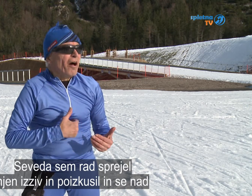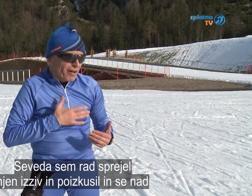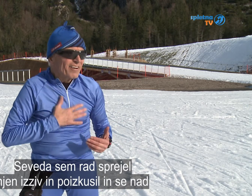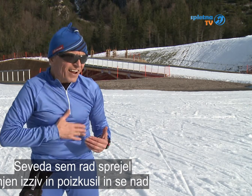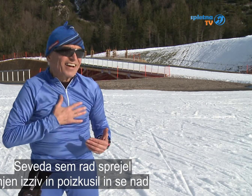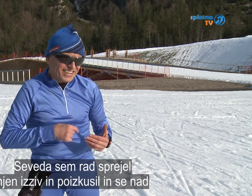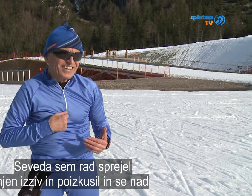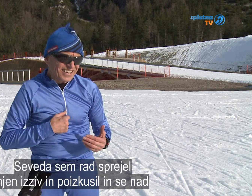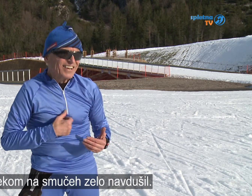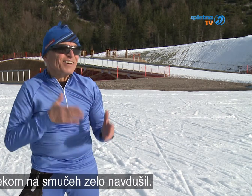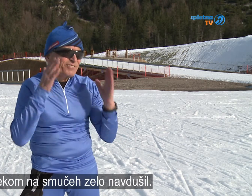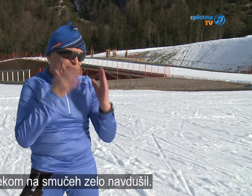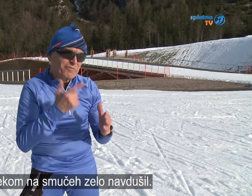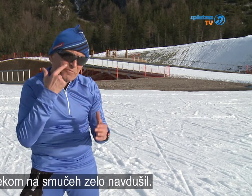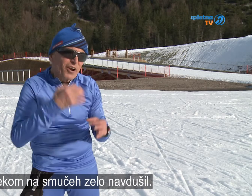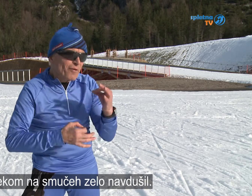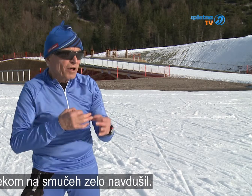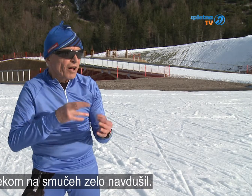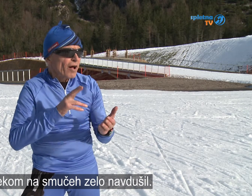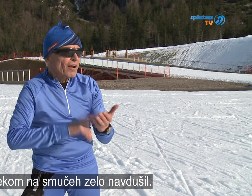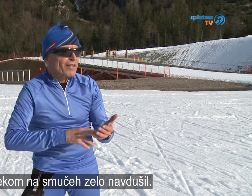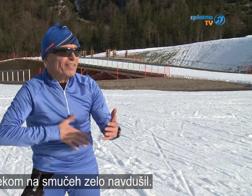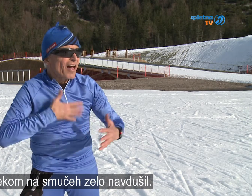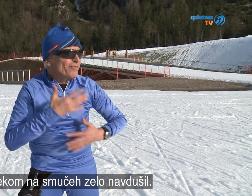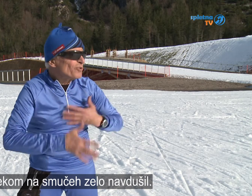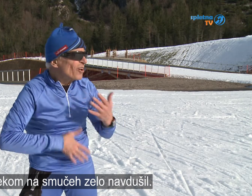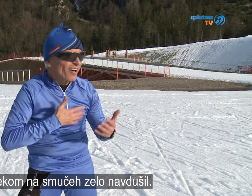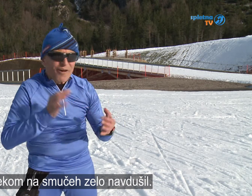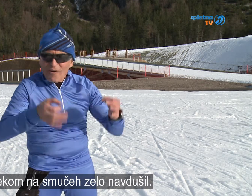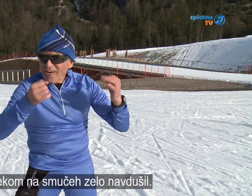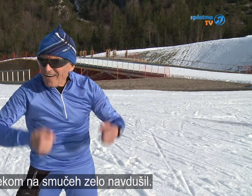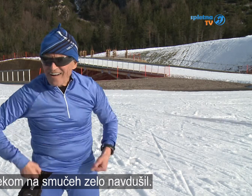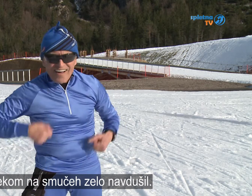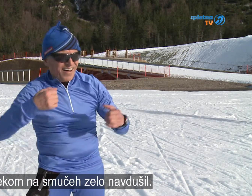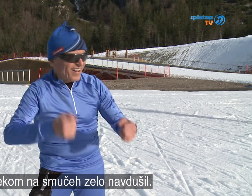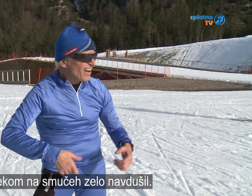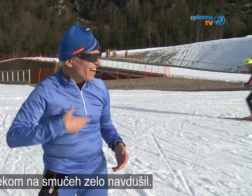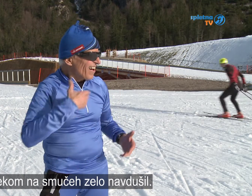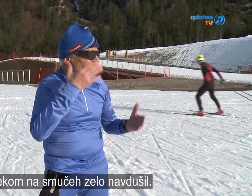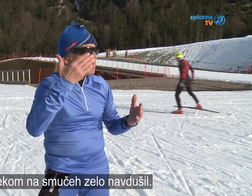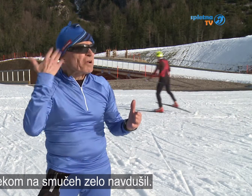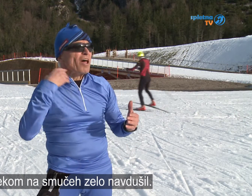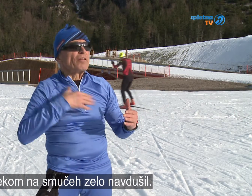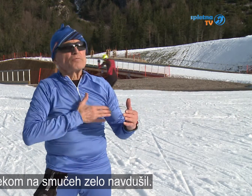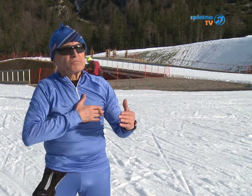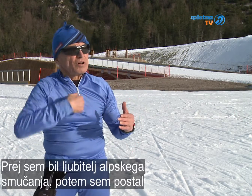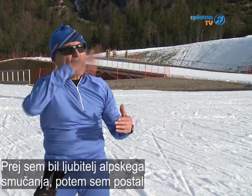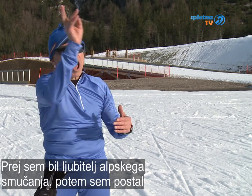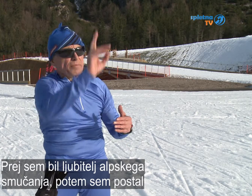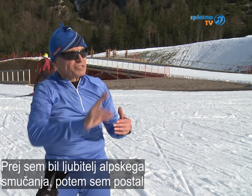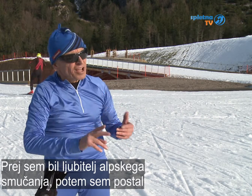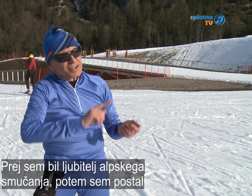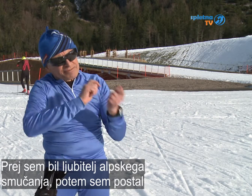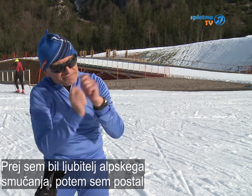probat. In ja, sem z navdušenjem šel probat in res sem se navdušil nad tem